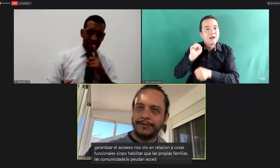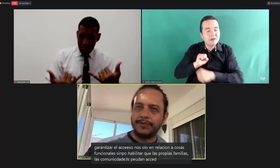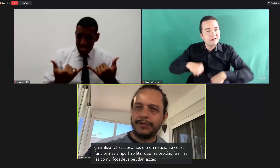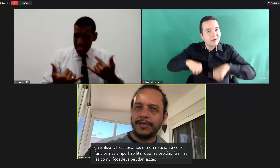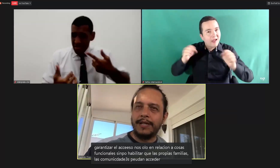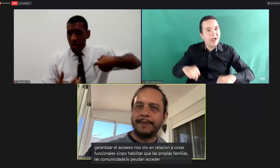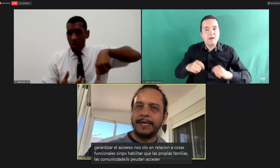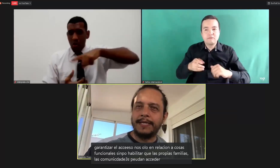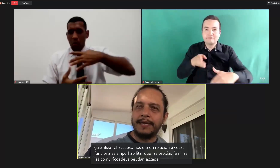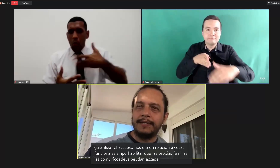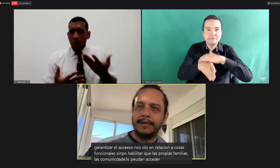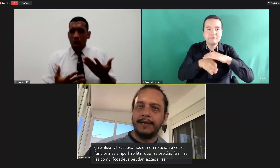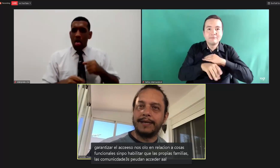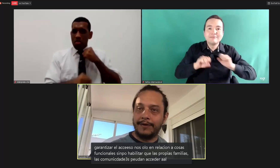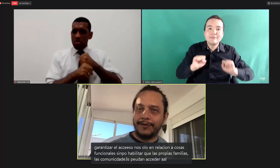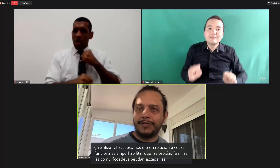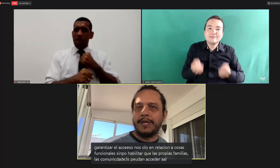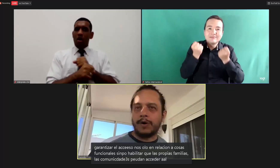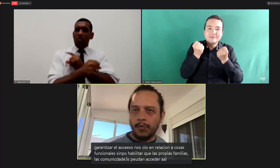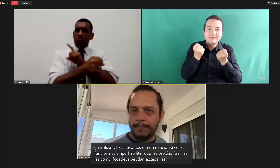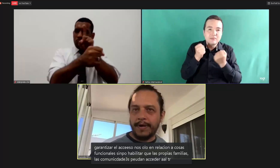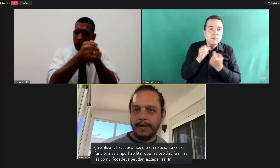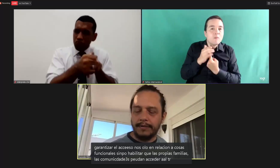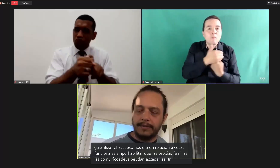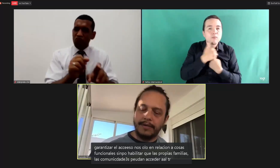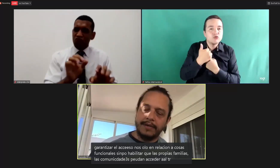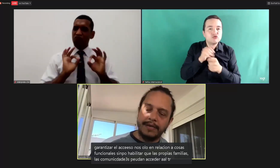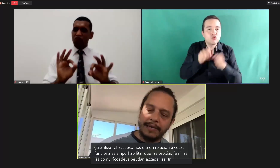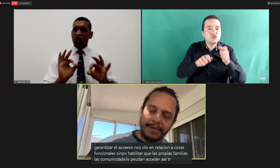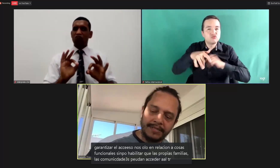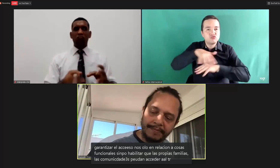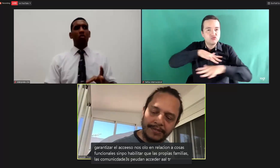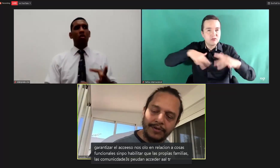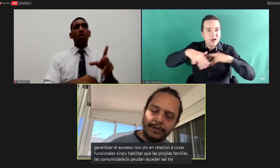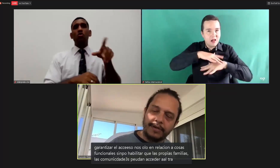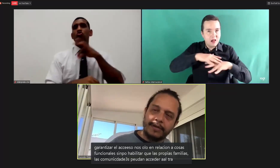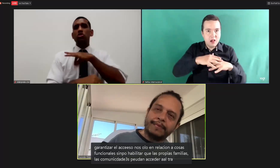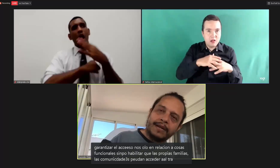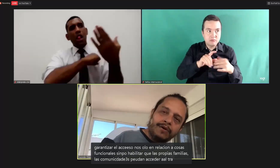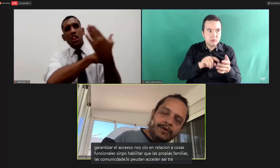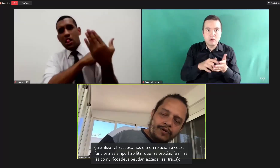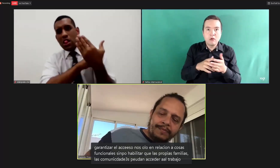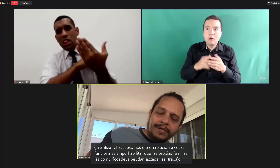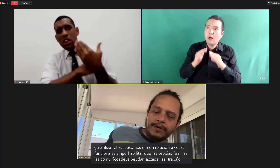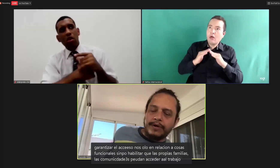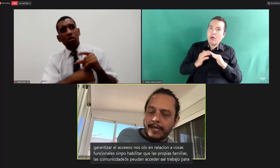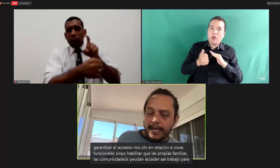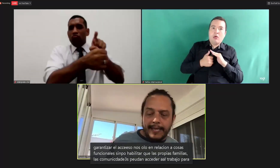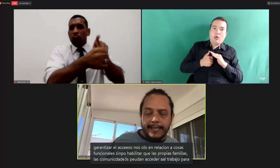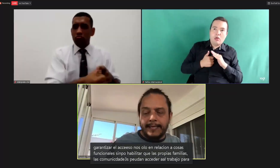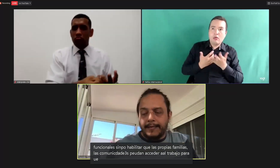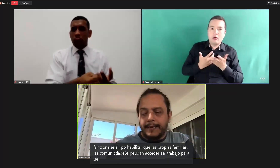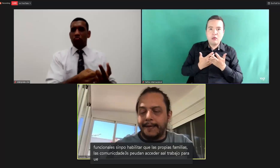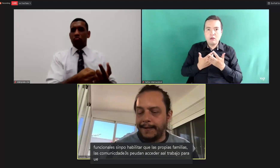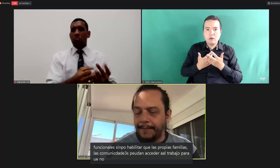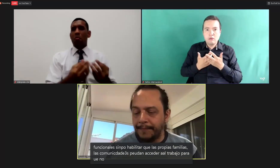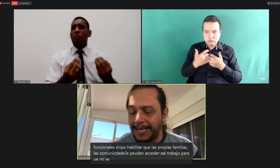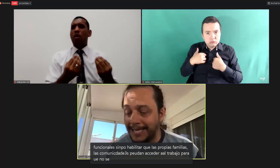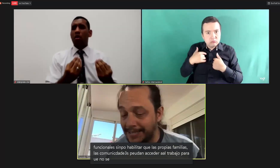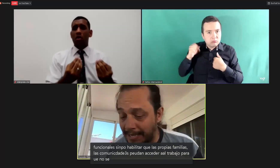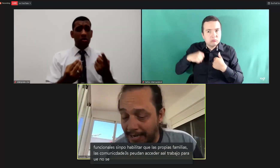acceder a protección social de manera tal que no se interrumpa la participación en el mercado económico